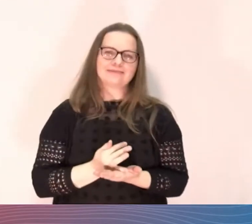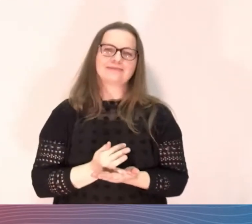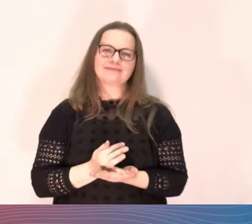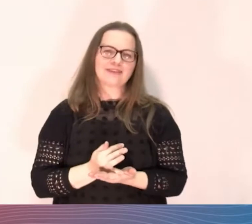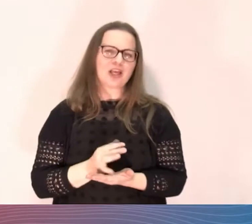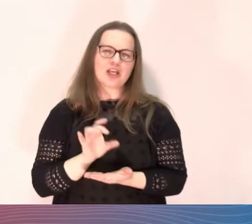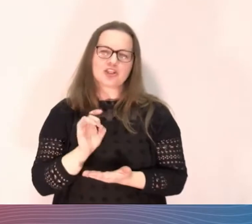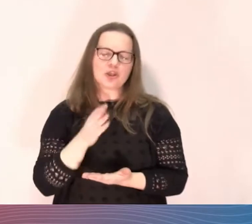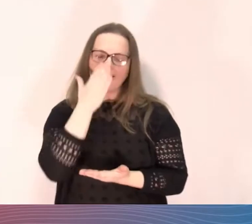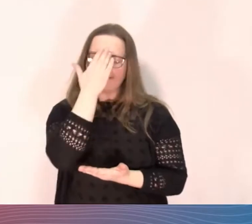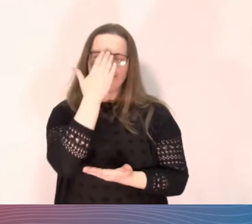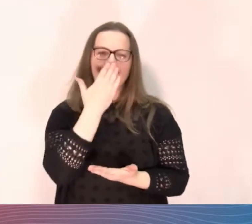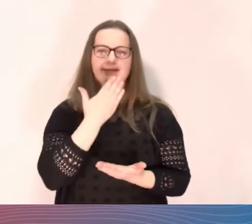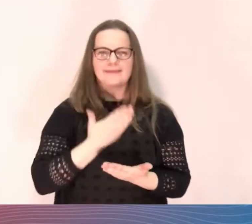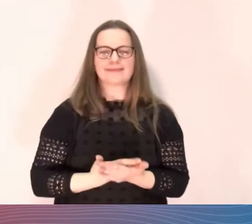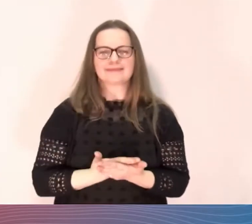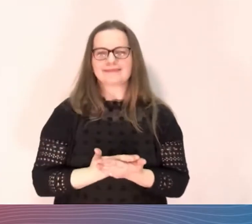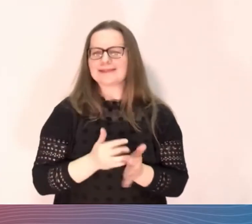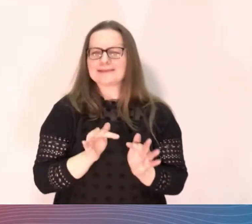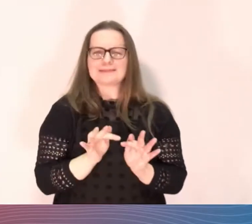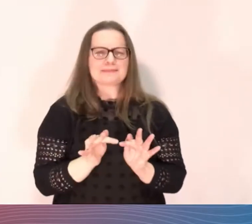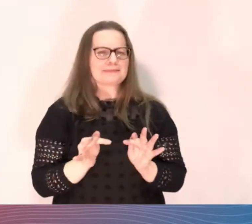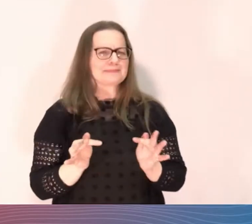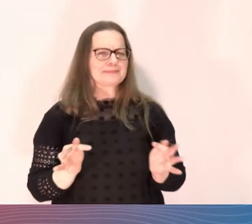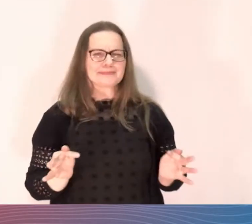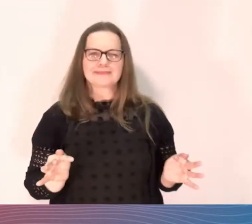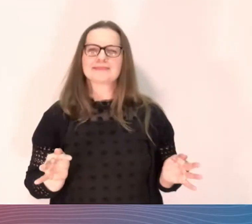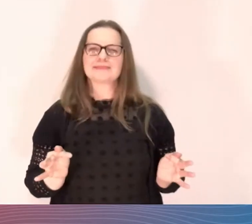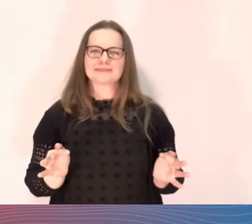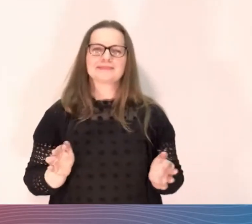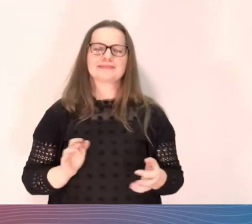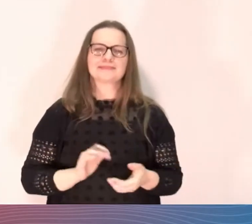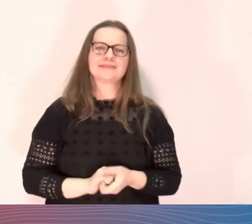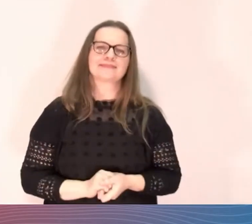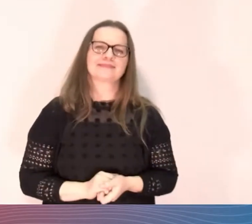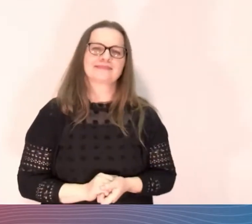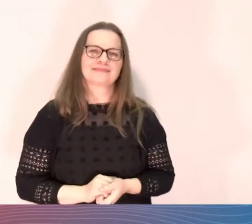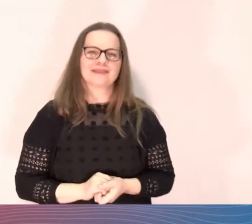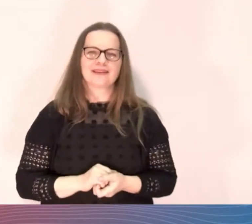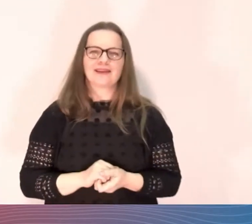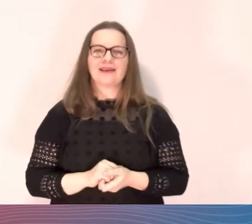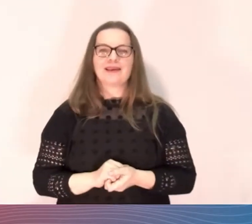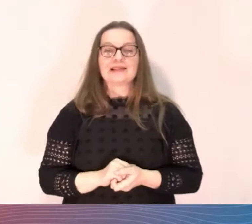Basta crer. É tão simples. Quem crê,